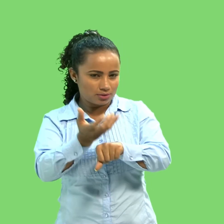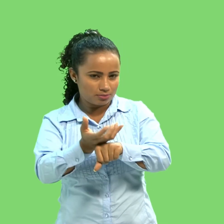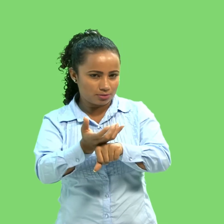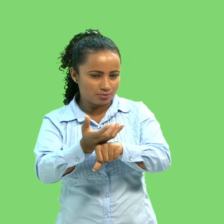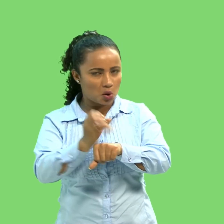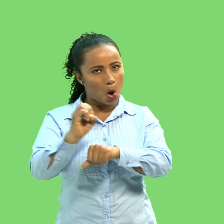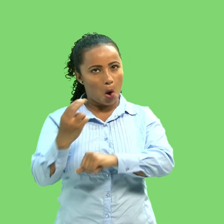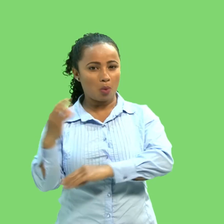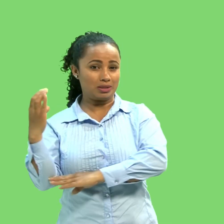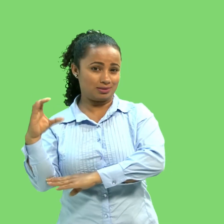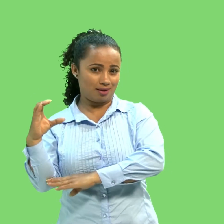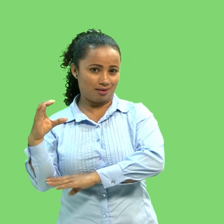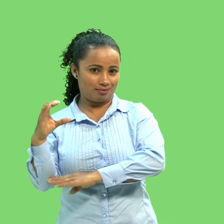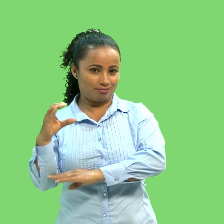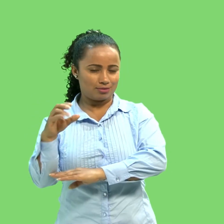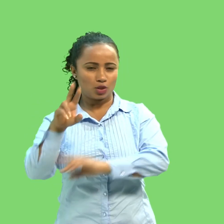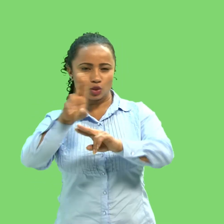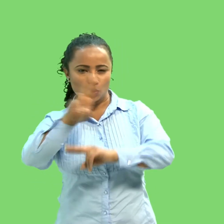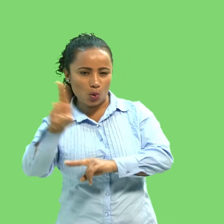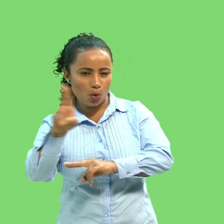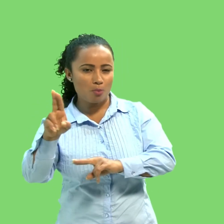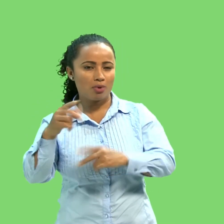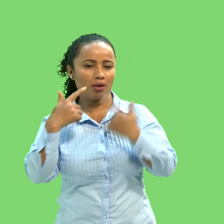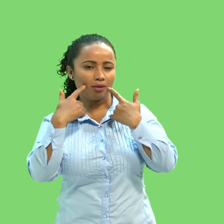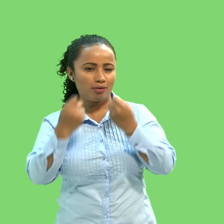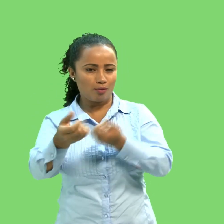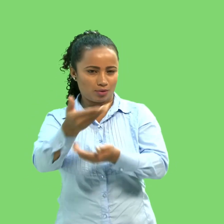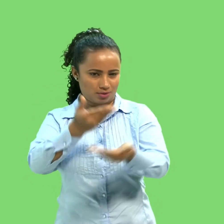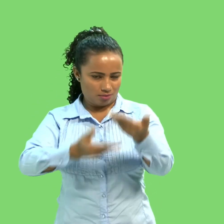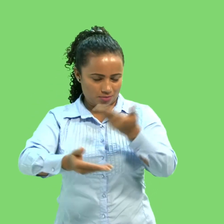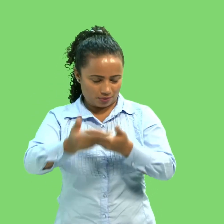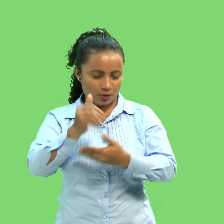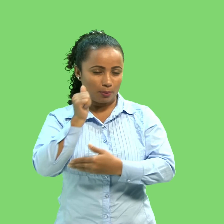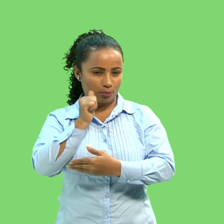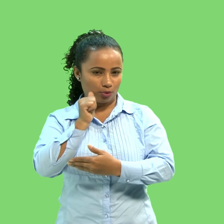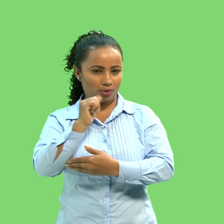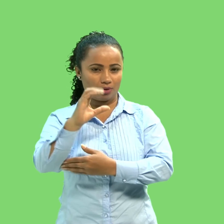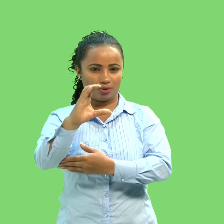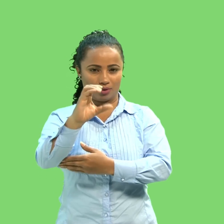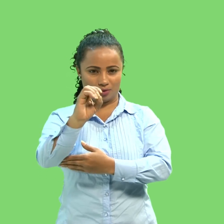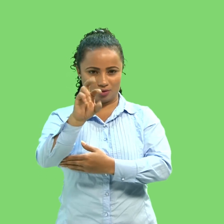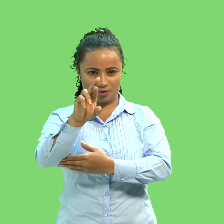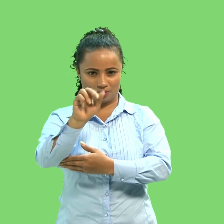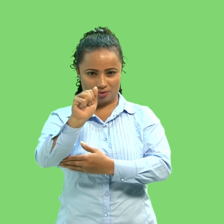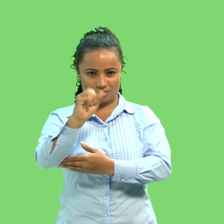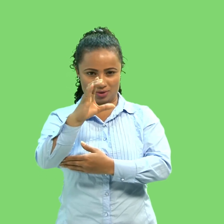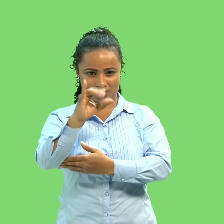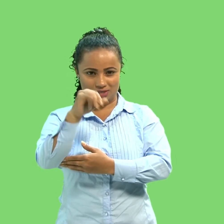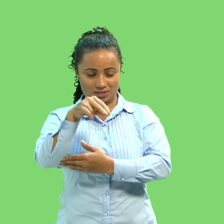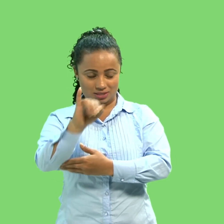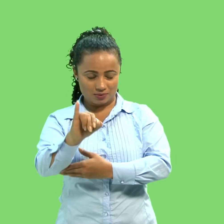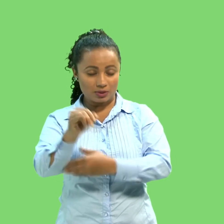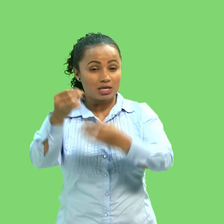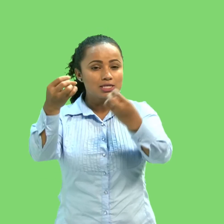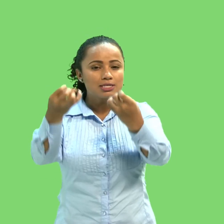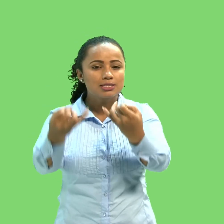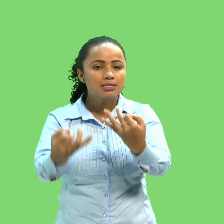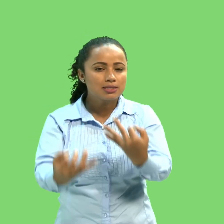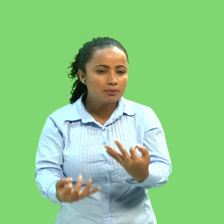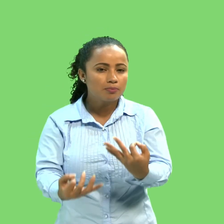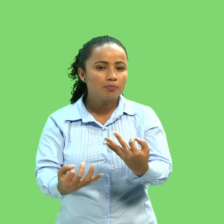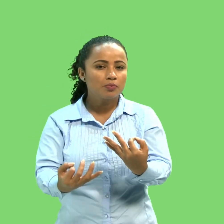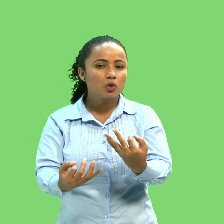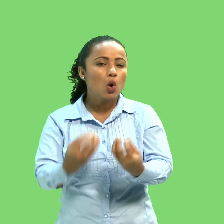ciência, denominada linguística aplicada? Coracini, 2003, nos esclarece sobre as consequências de um e de